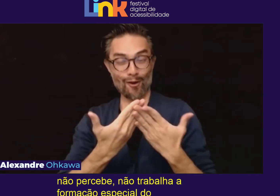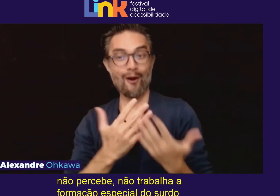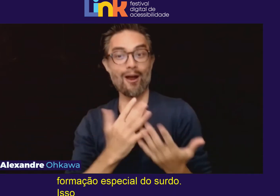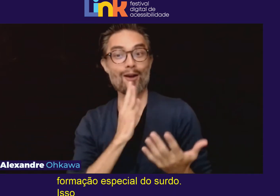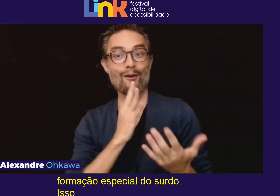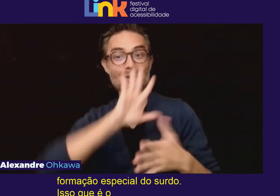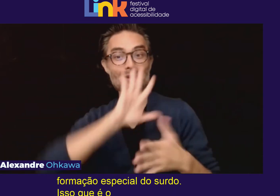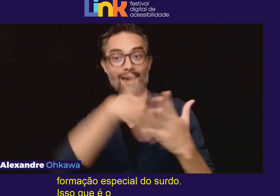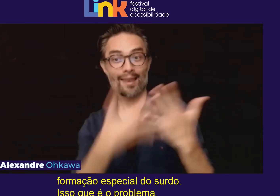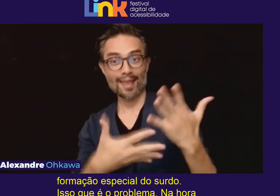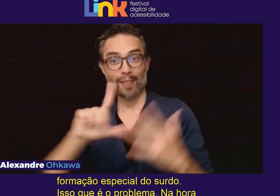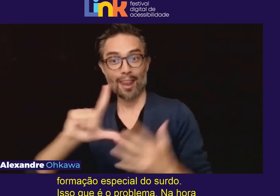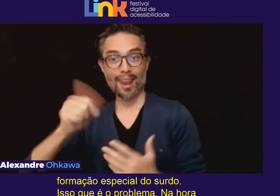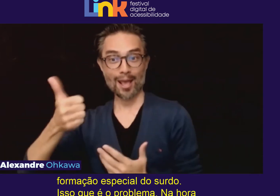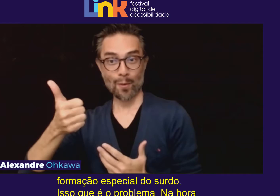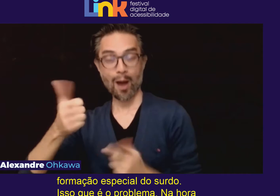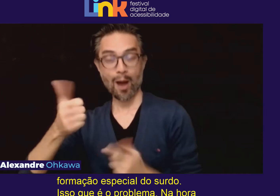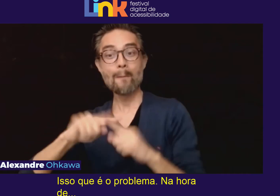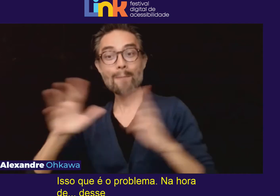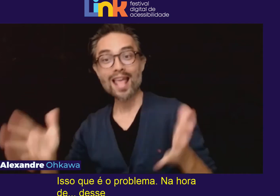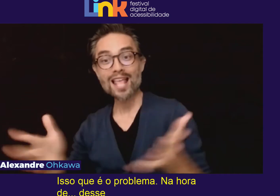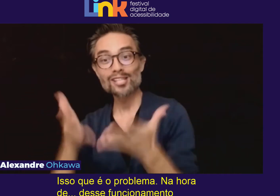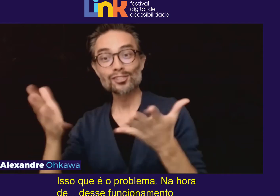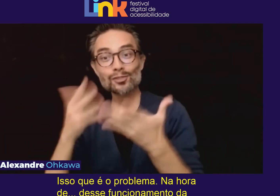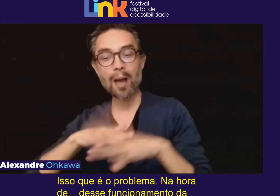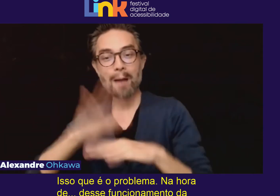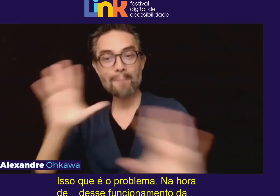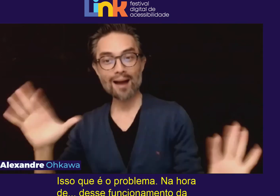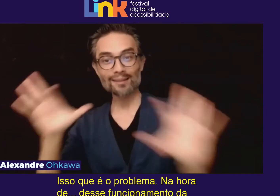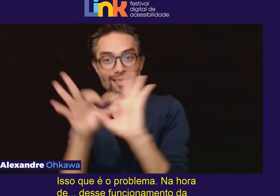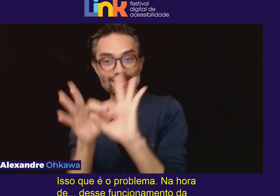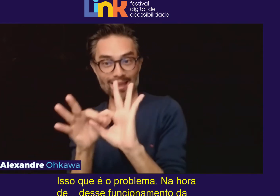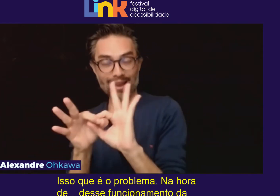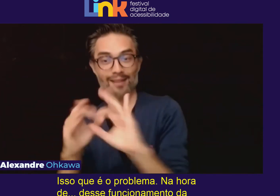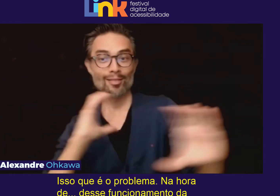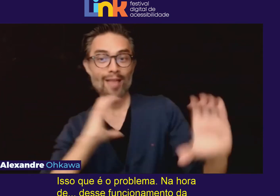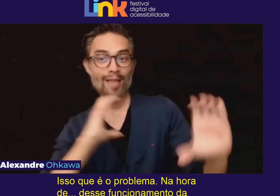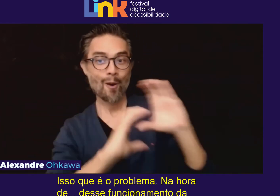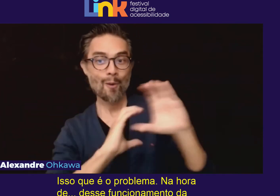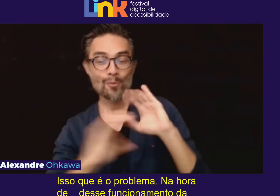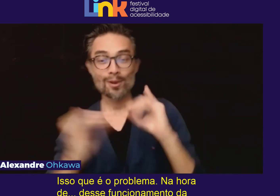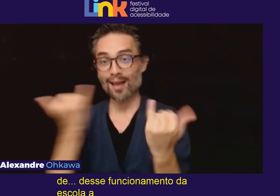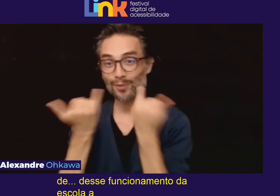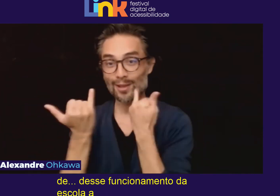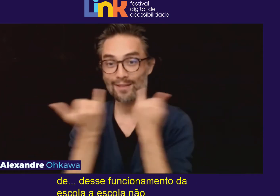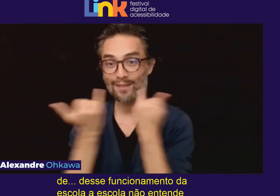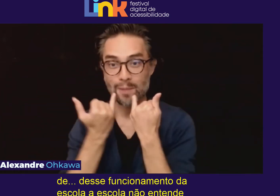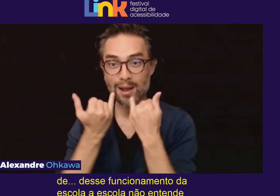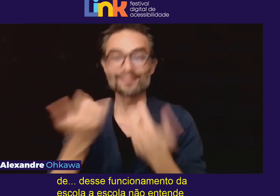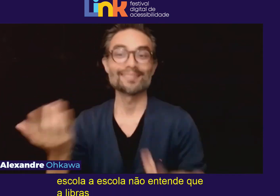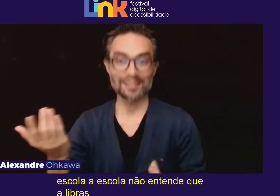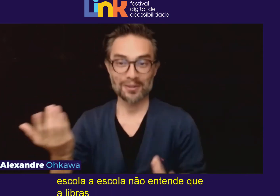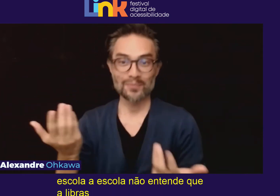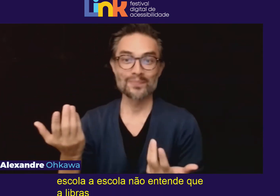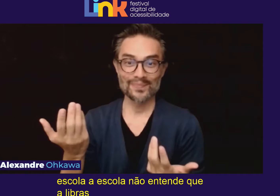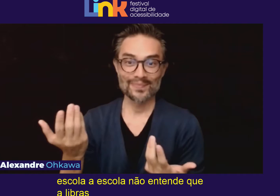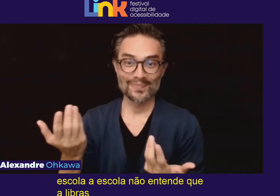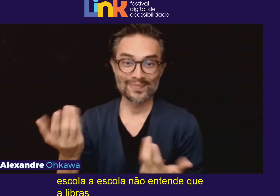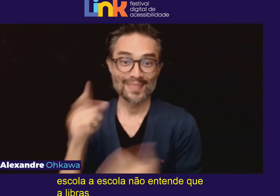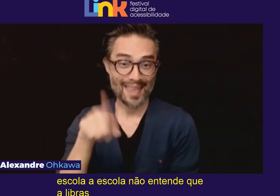desse funcionamento da escola, a escola não entende que a Libras é a L1 do surdo, é a língua principal.